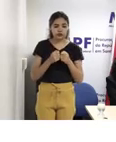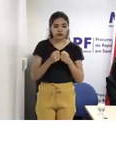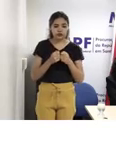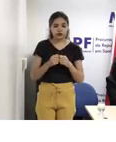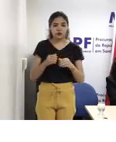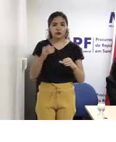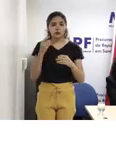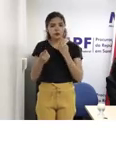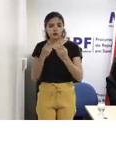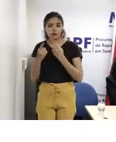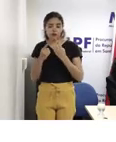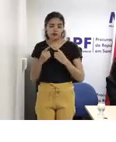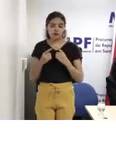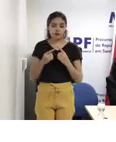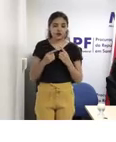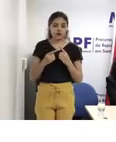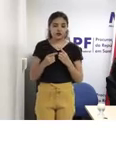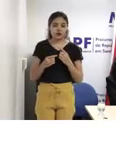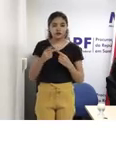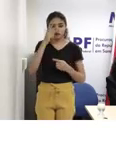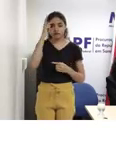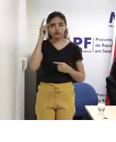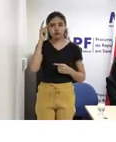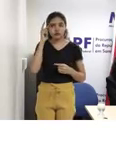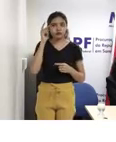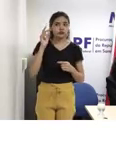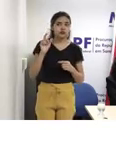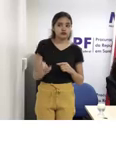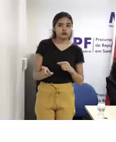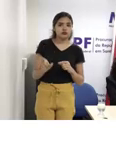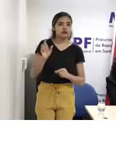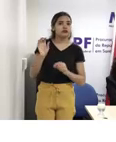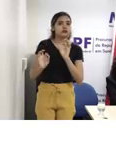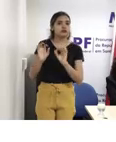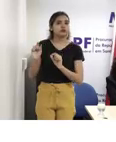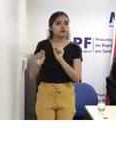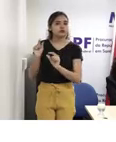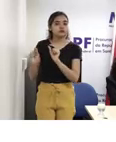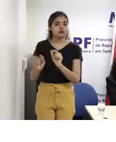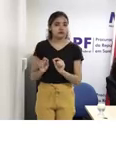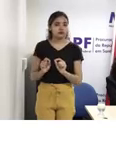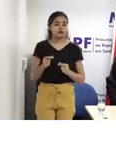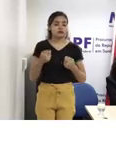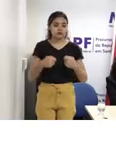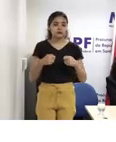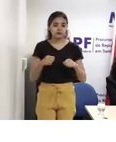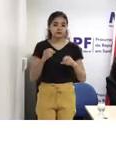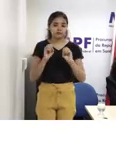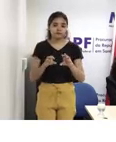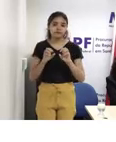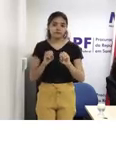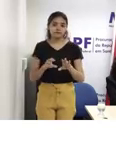importância de um plano de educação como a própria lei já determina o plano nacional de educação tal mas nessa educação